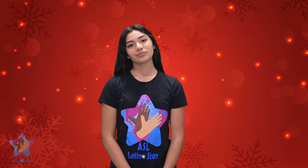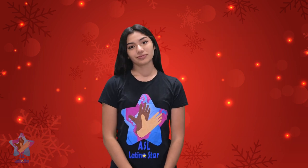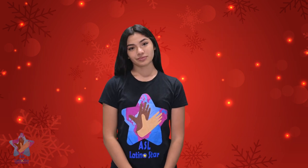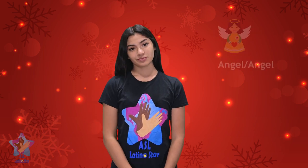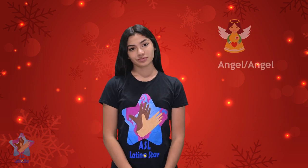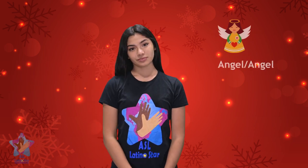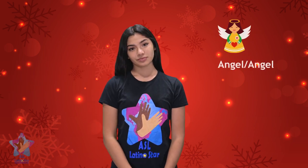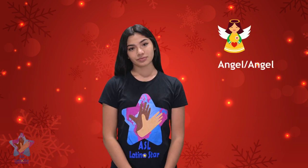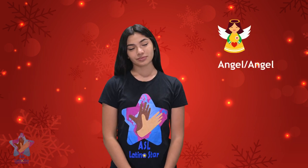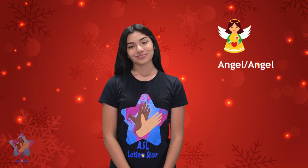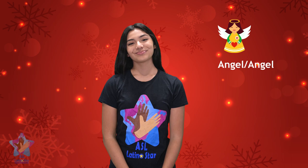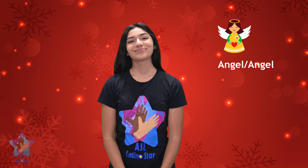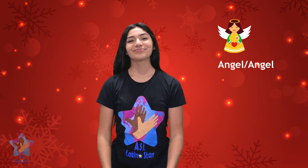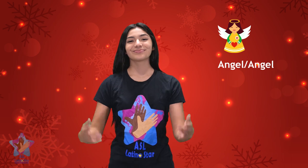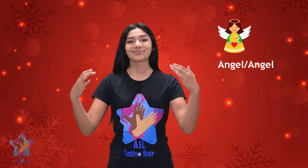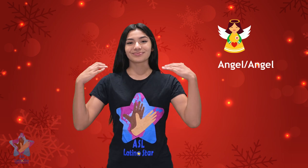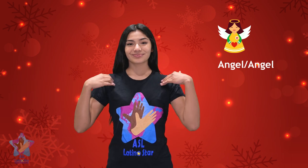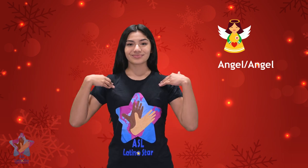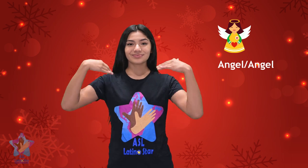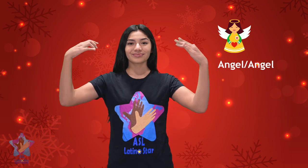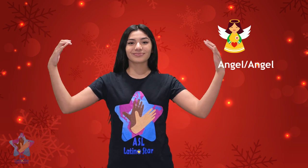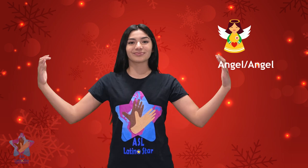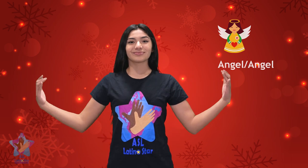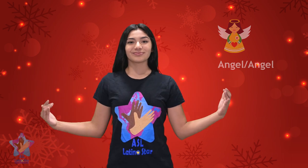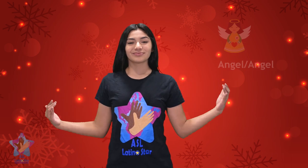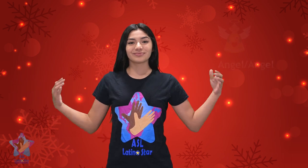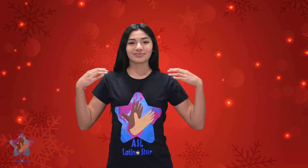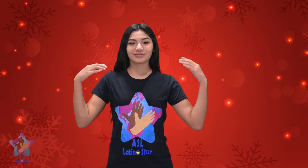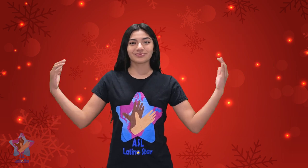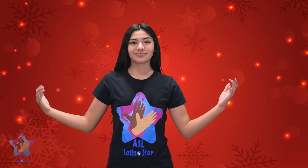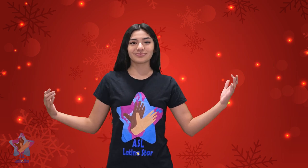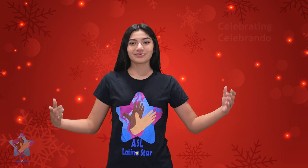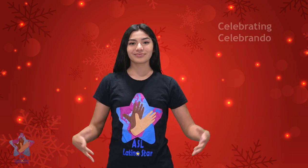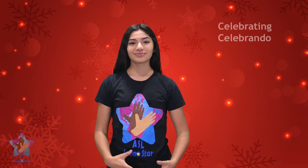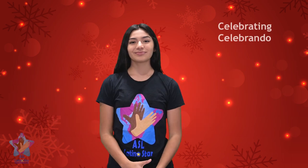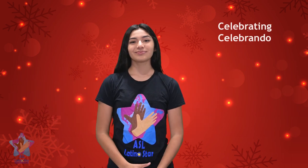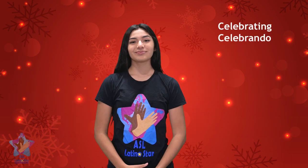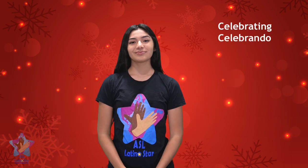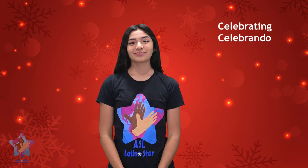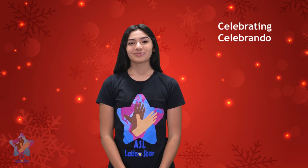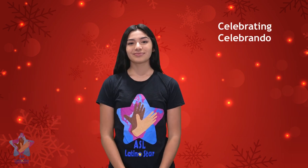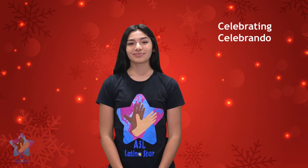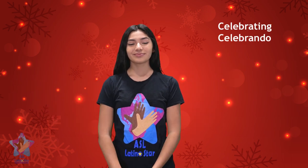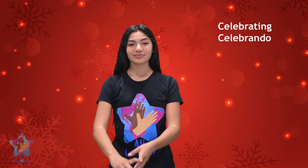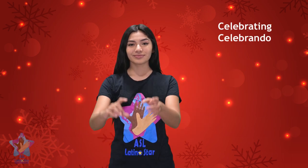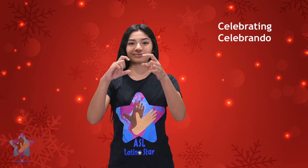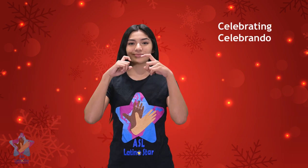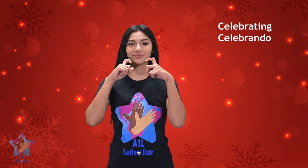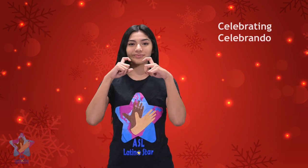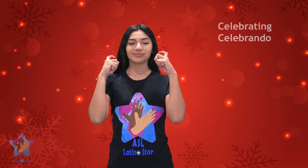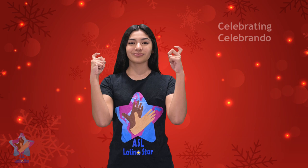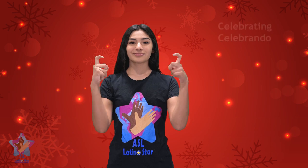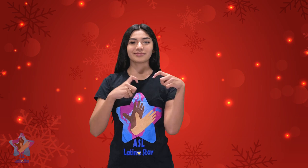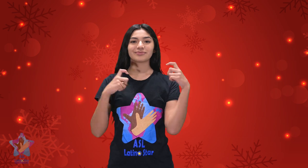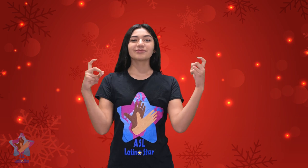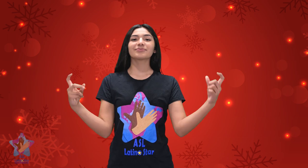Angel. Angel. Angel. Celebrating. Celebrating.